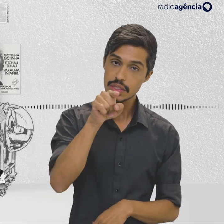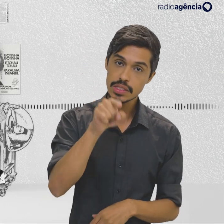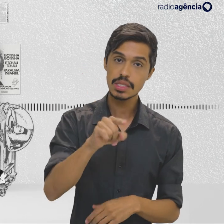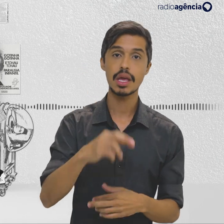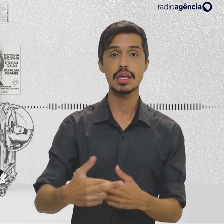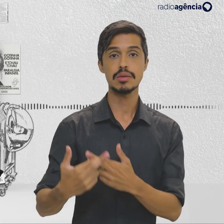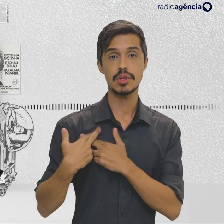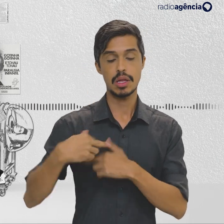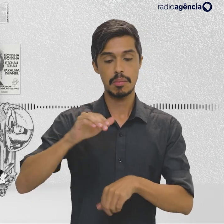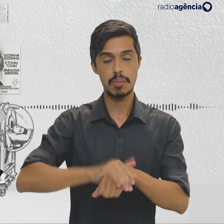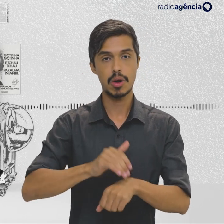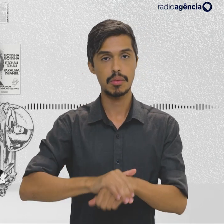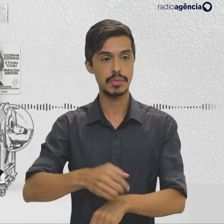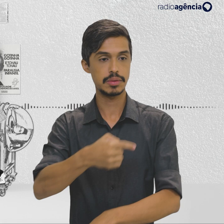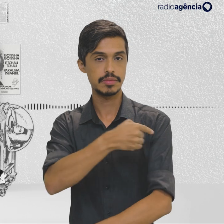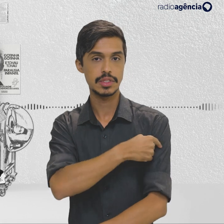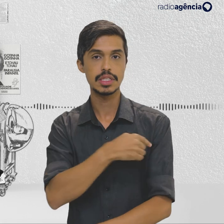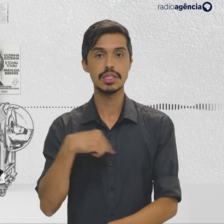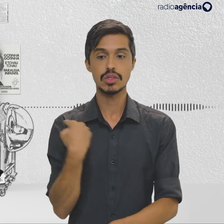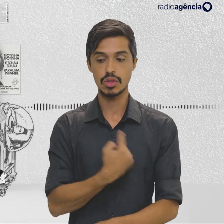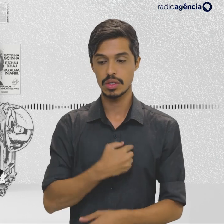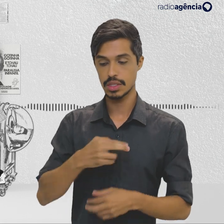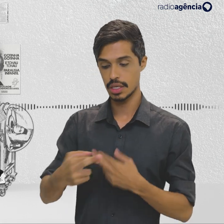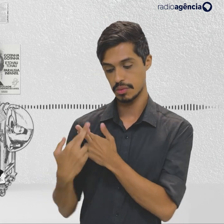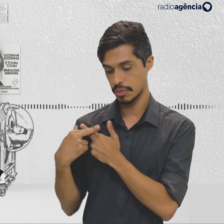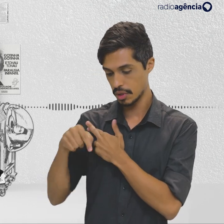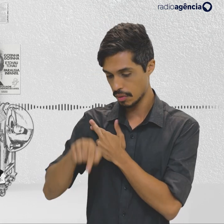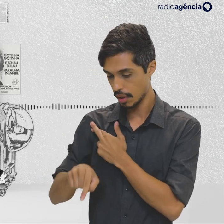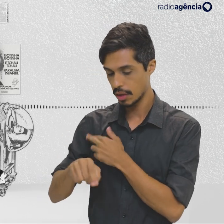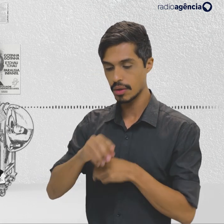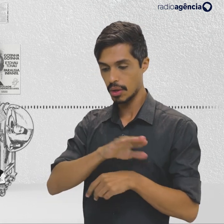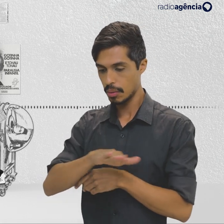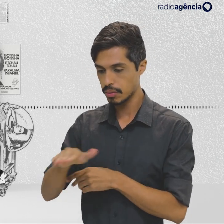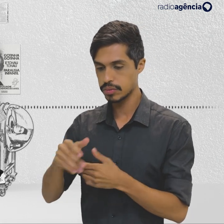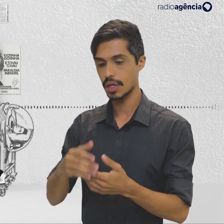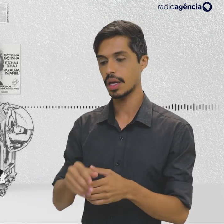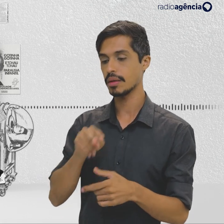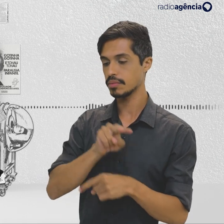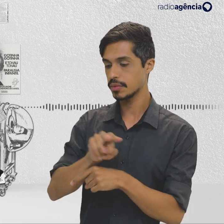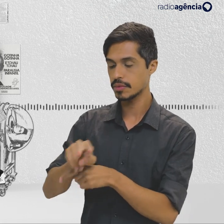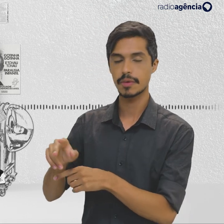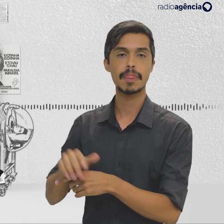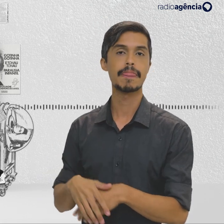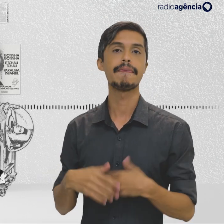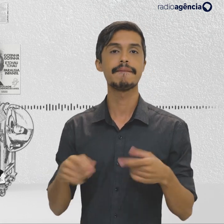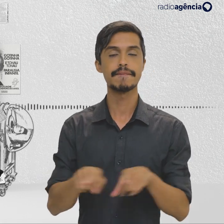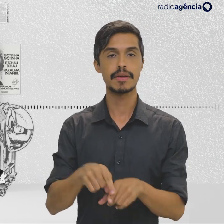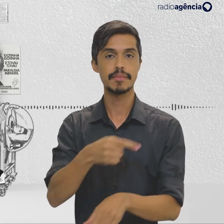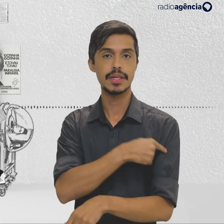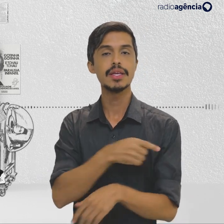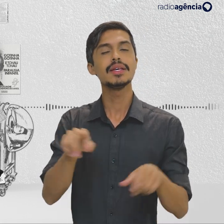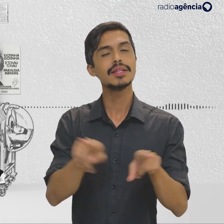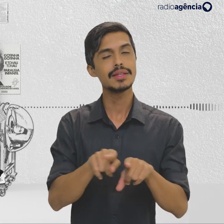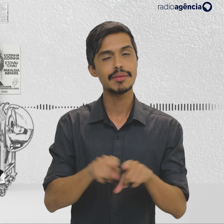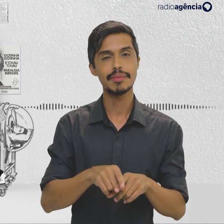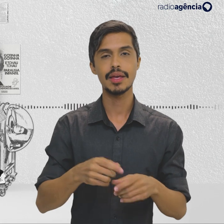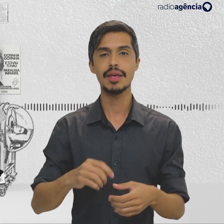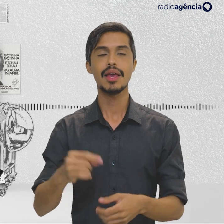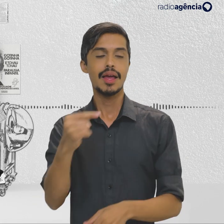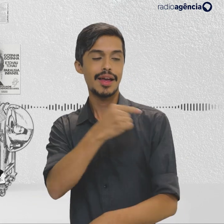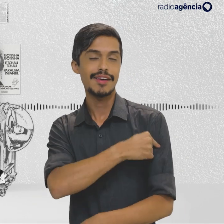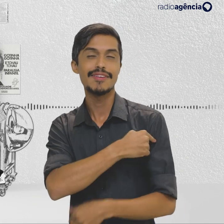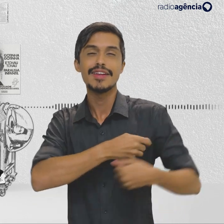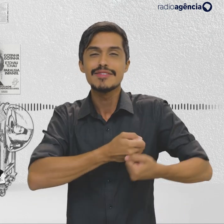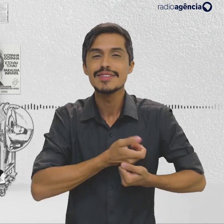vacinação e daqueles que estão sob Nossa responsabilidade em dia e claro espalhar a mensagem da